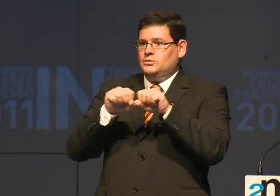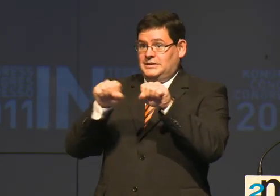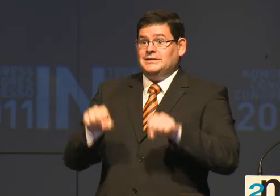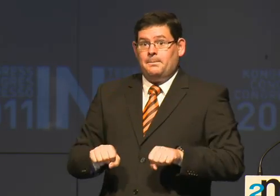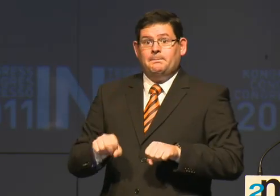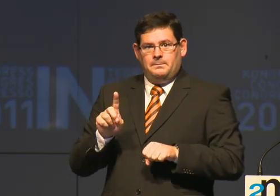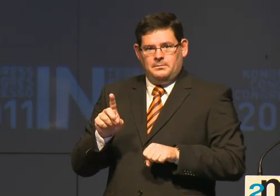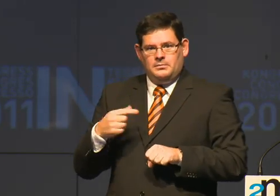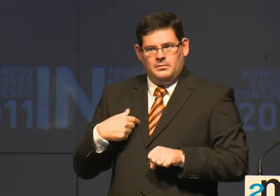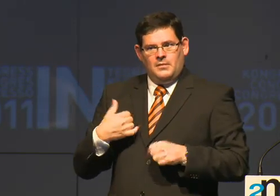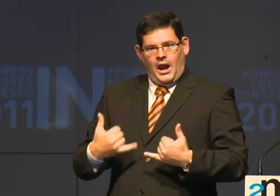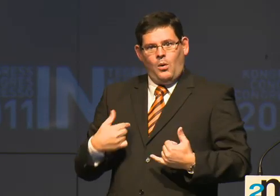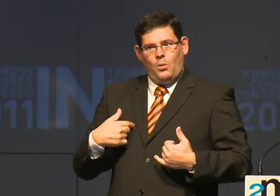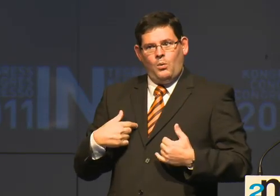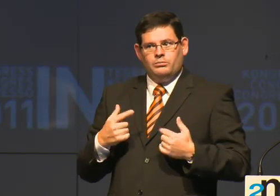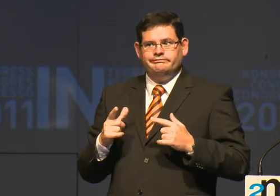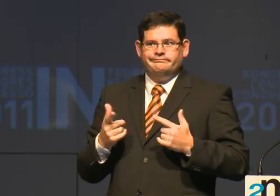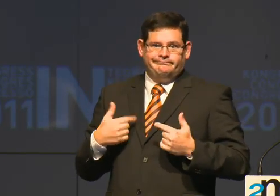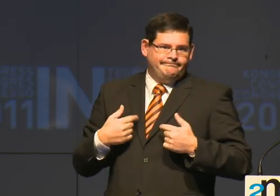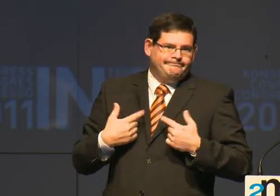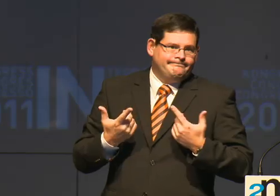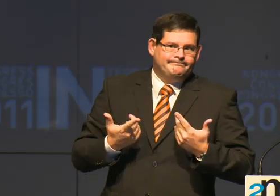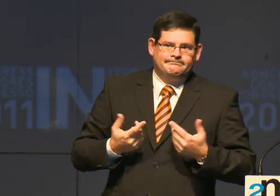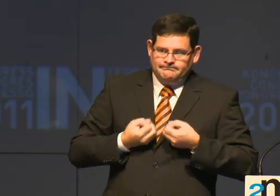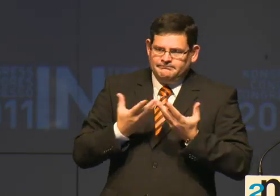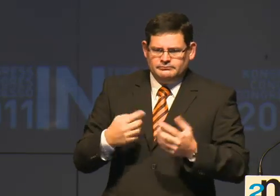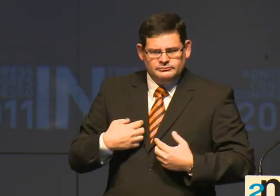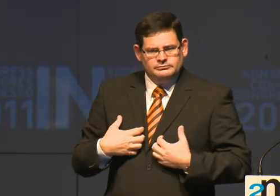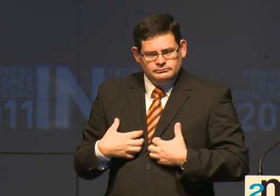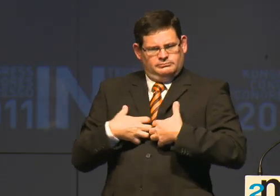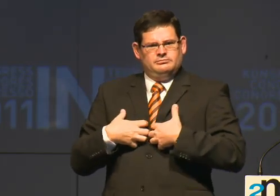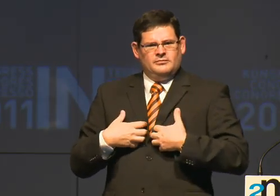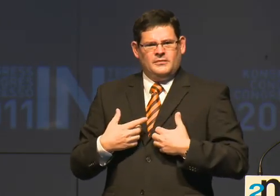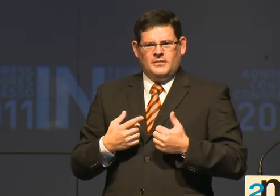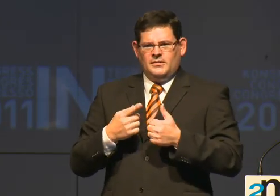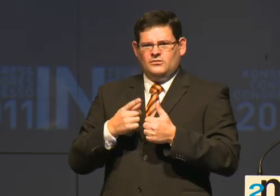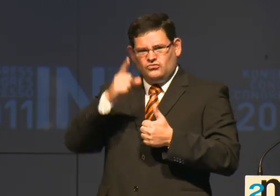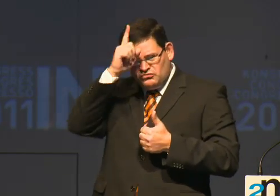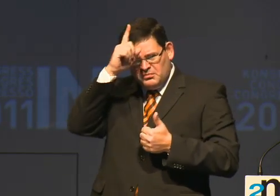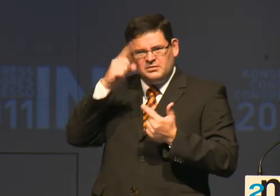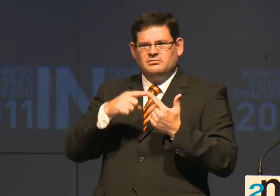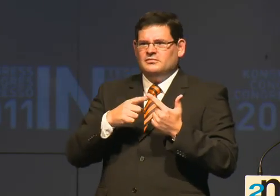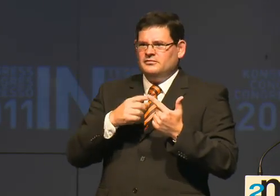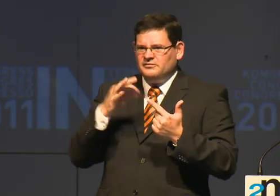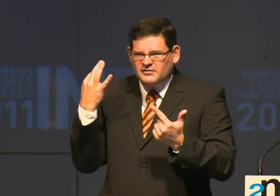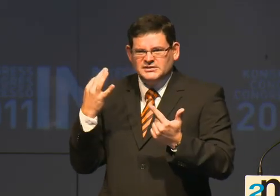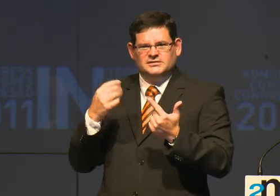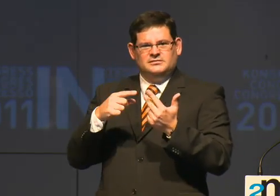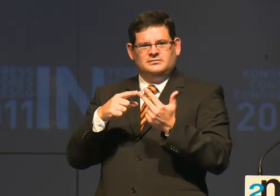et également la possibilité d'être intégré dans des systèmes éducatifs adéquats. Moi, je suis très choquée